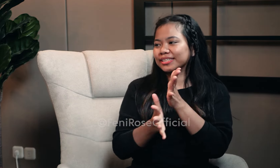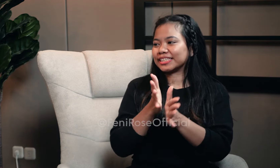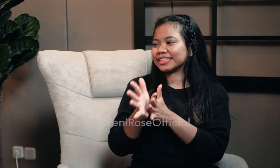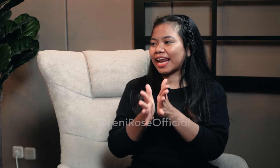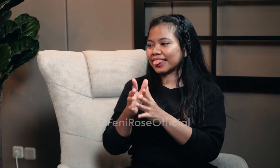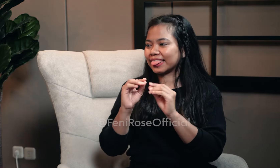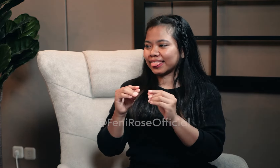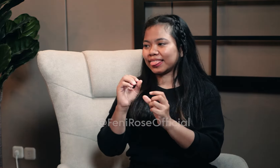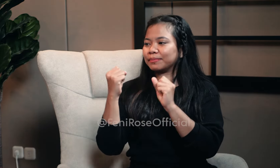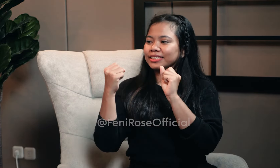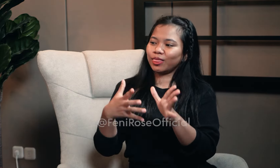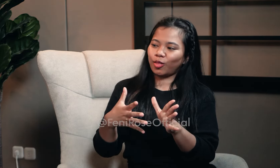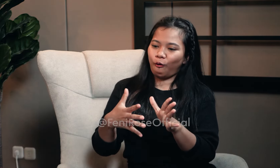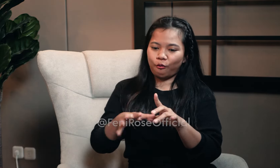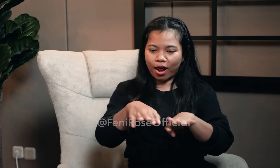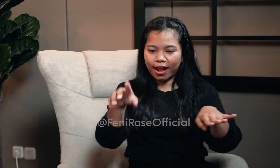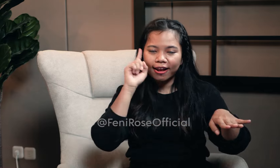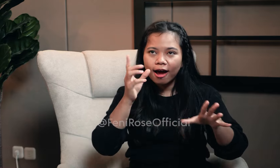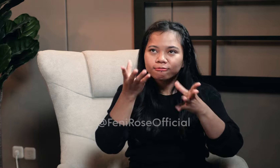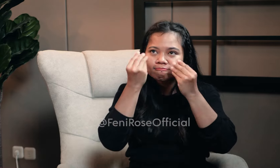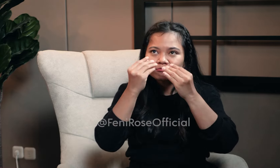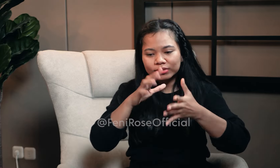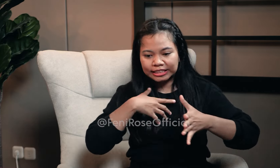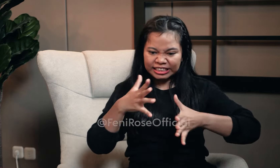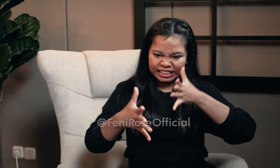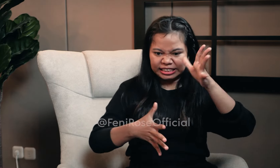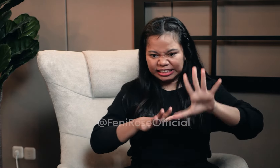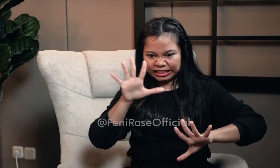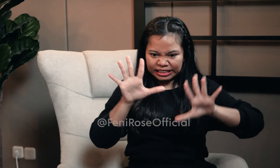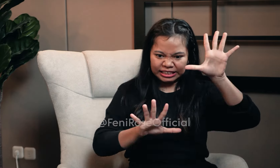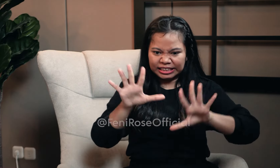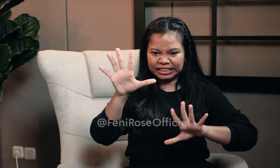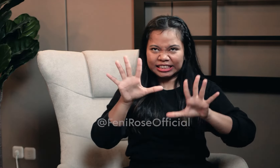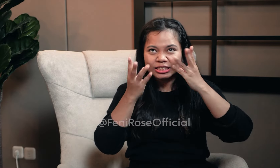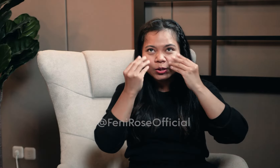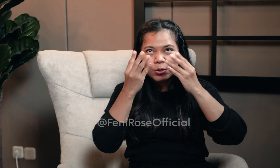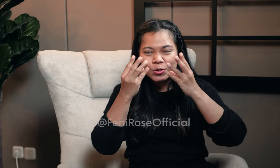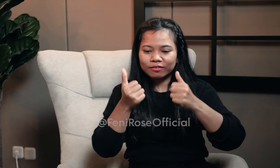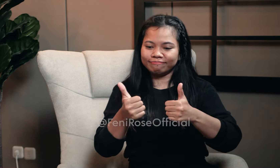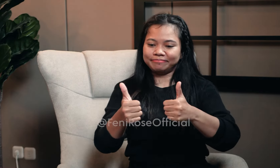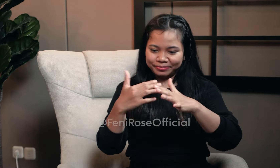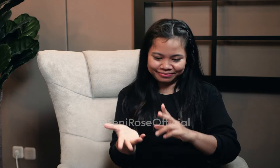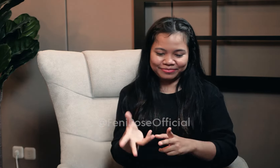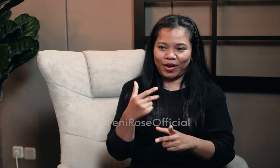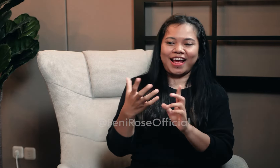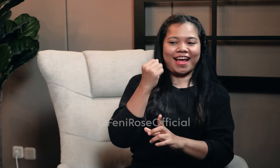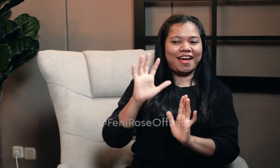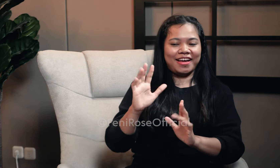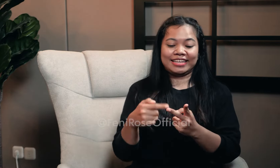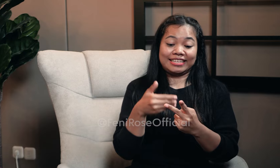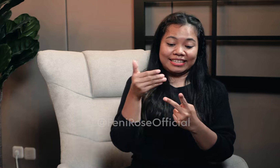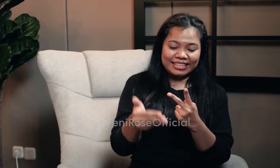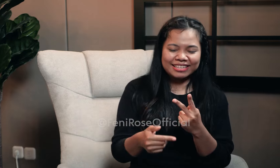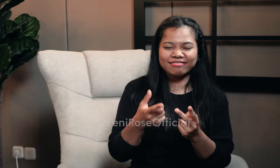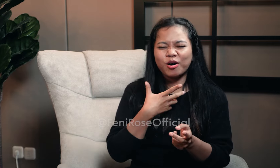sudah saya sudah berusaha menjadi guru bahasa isyarat untuk anak-anak dengar ee dan ekspresi saya mengajarkan e harapan saya impian